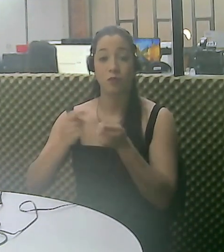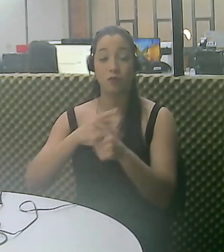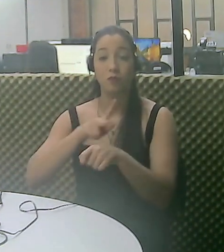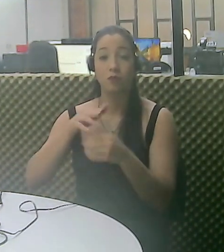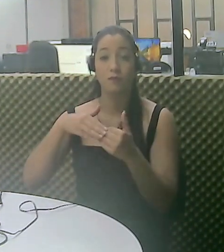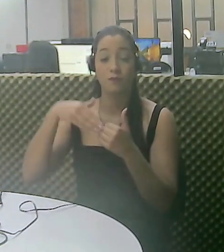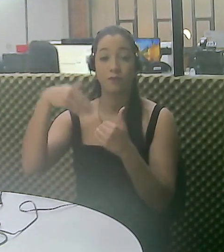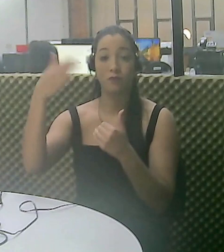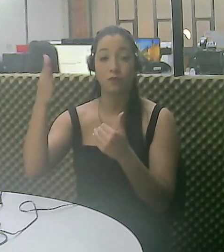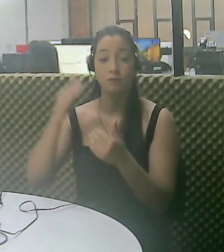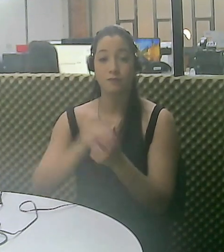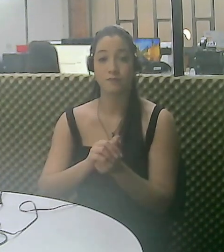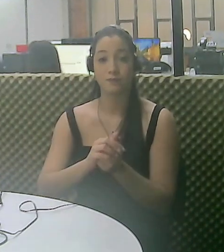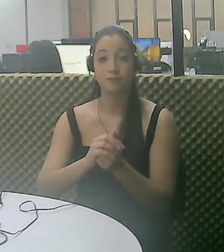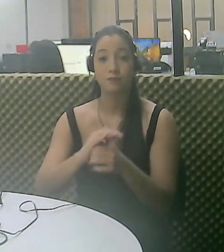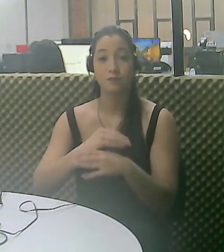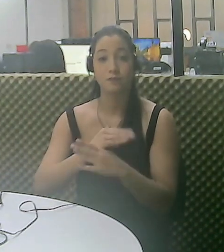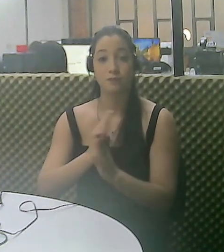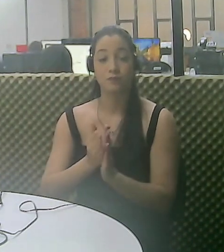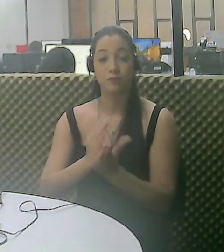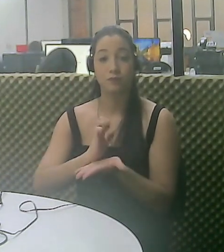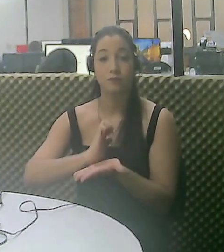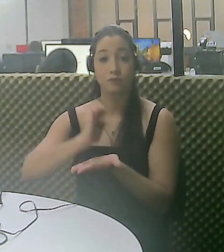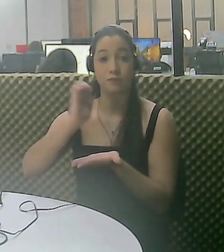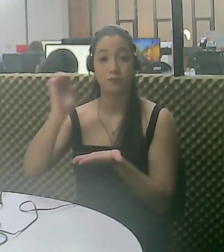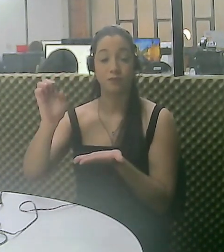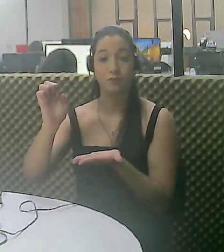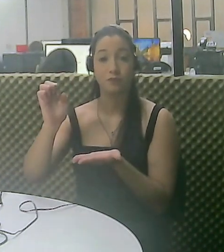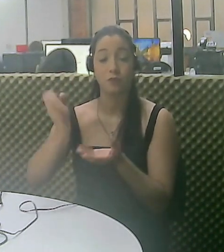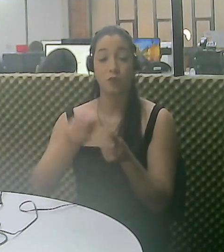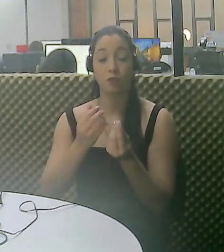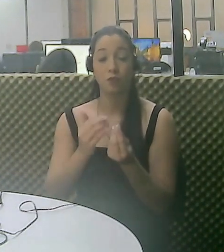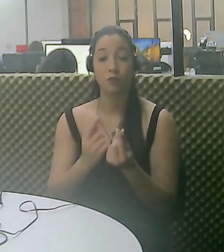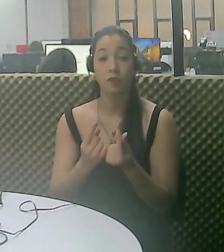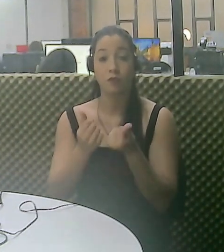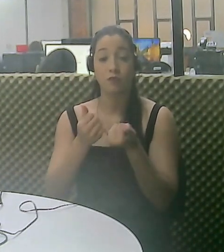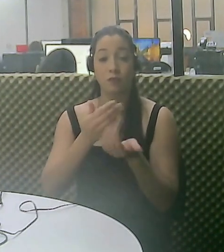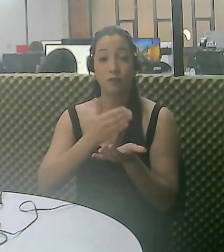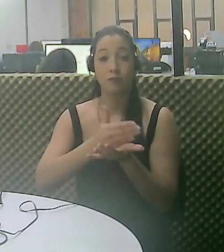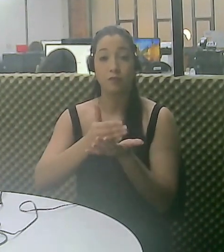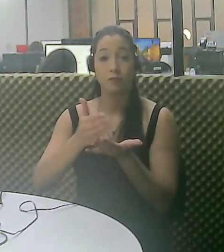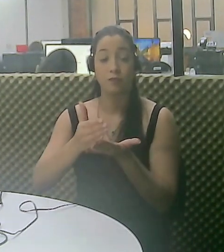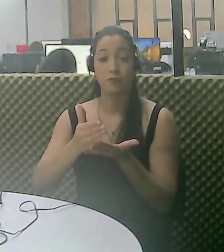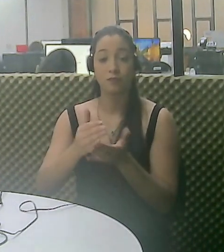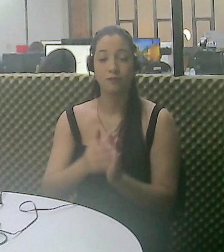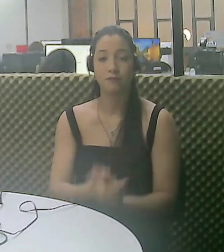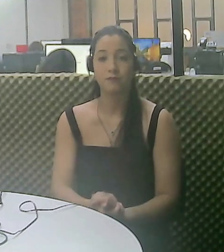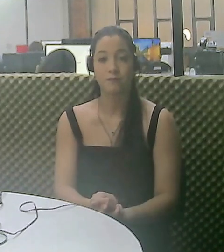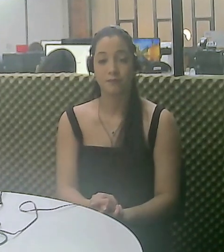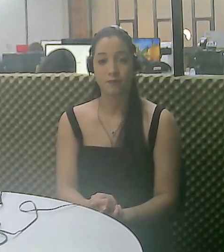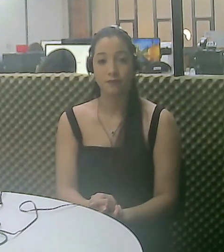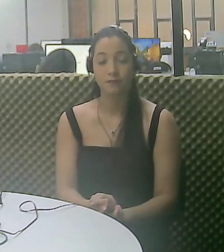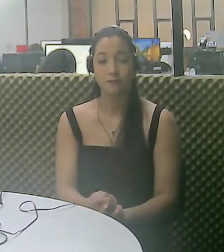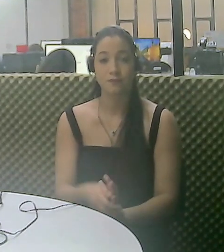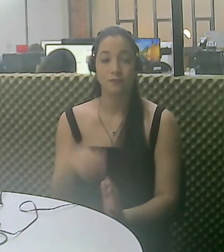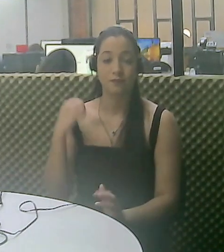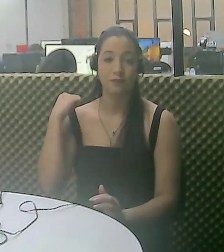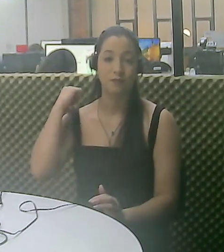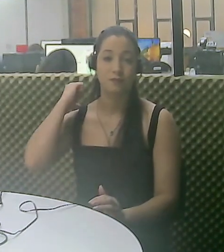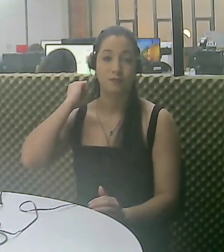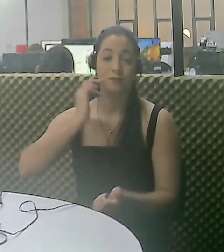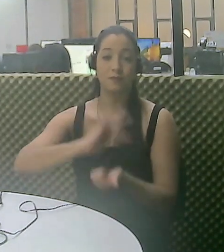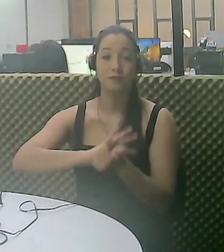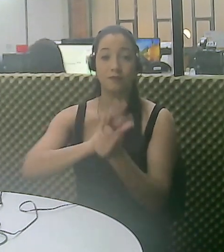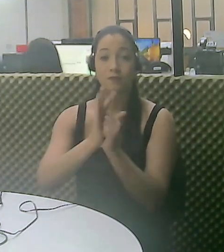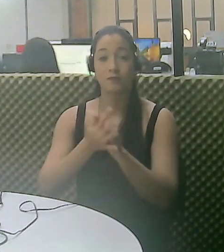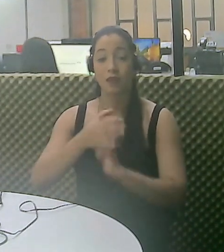de Minas Gerais, regulação das exportações e meios de financiamento e transporte. A Futel